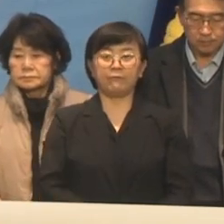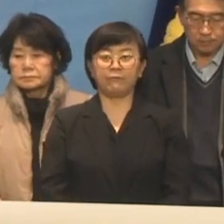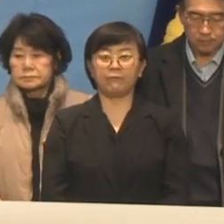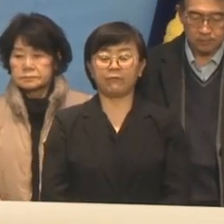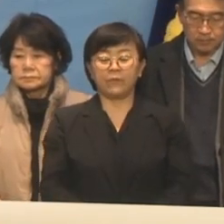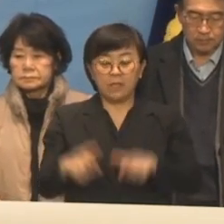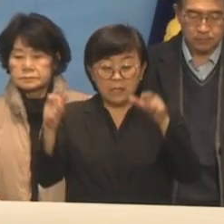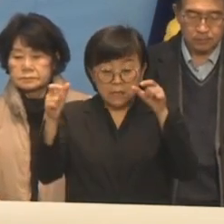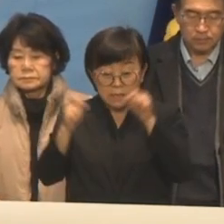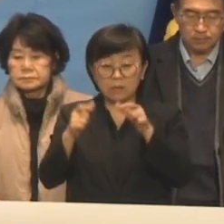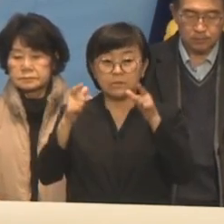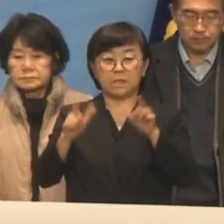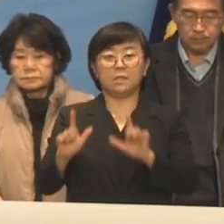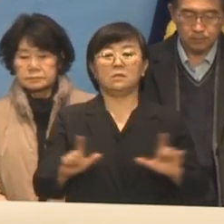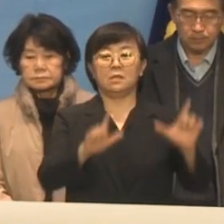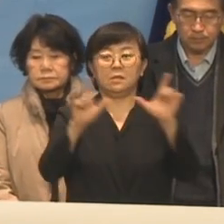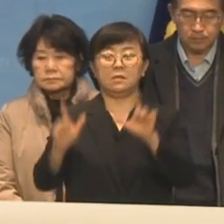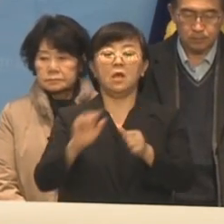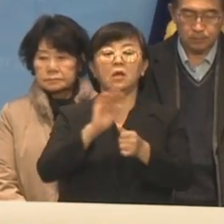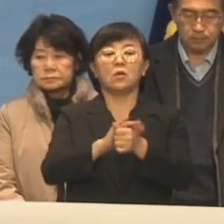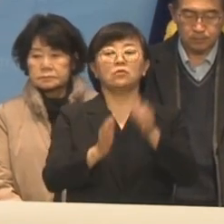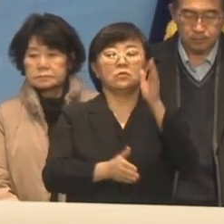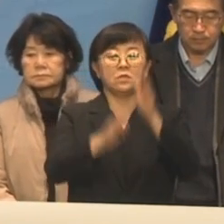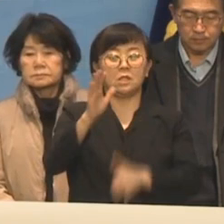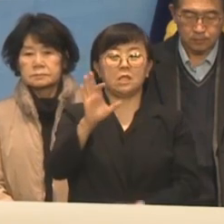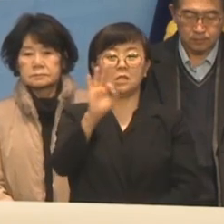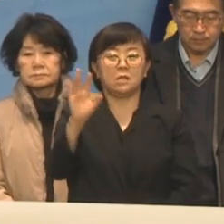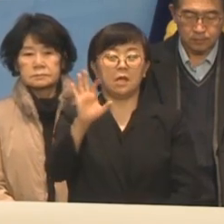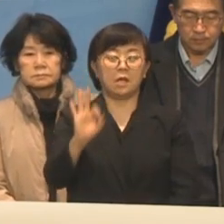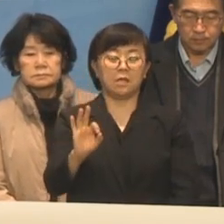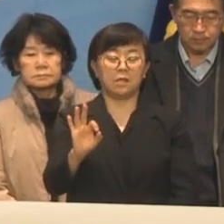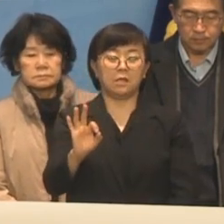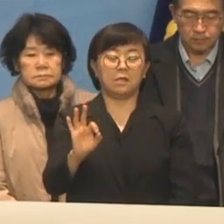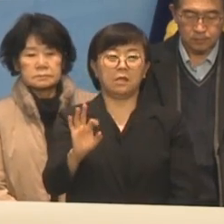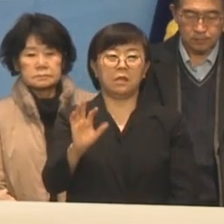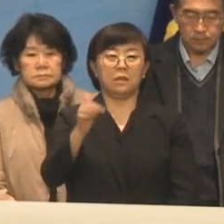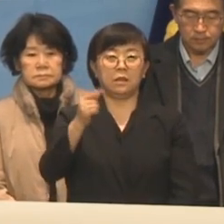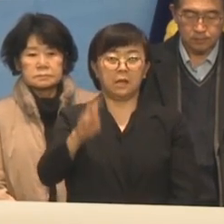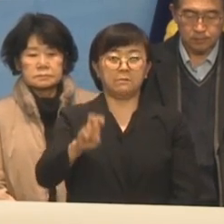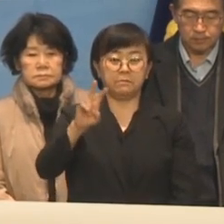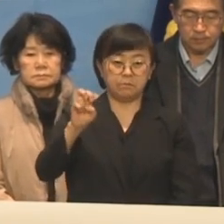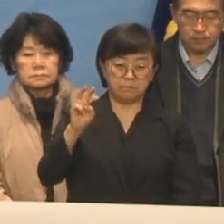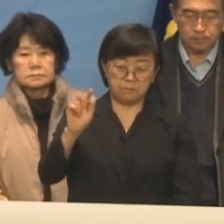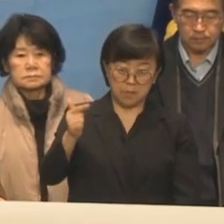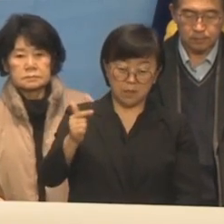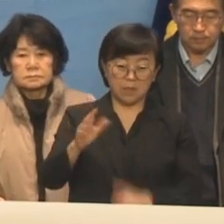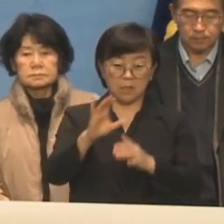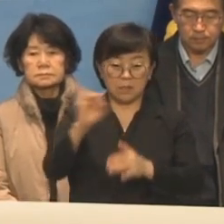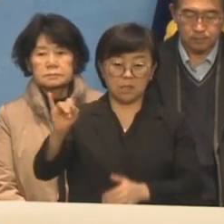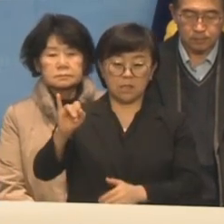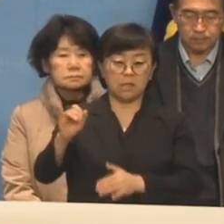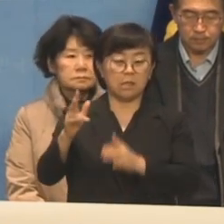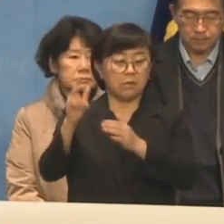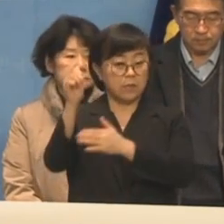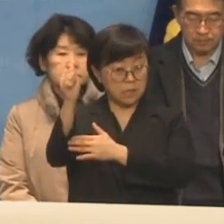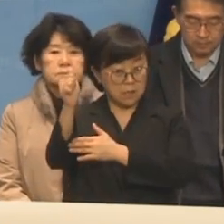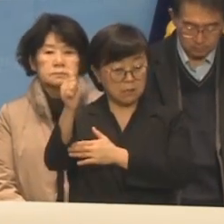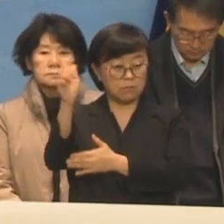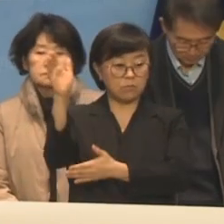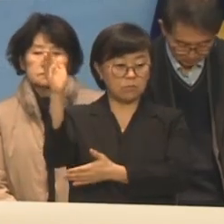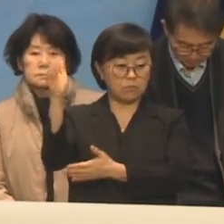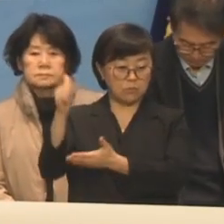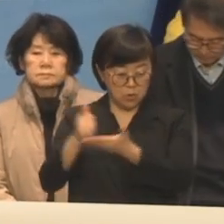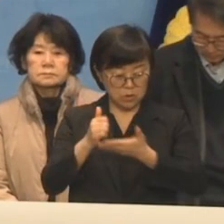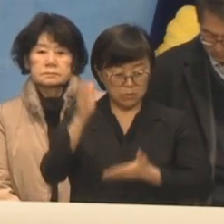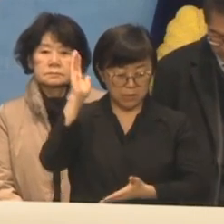인접 지역에 사시는 분이시죠. 경주시 양남면 새마을회 이재걸 회장님 모시고 발언을 듣도록